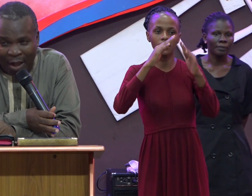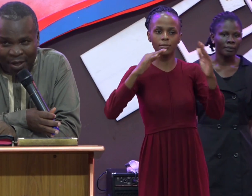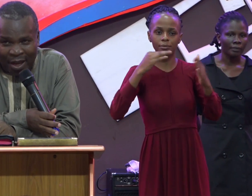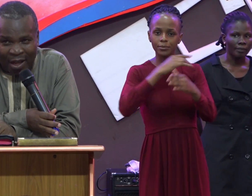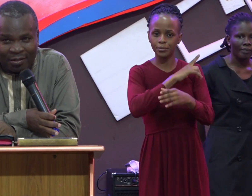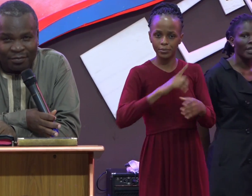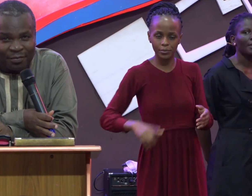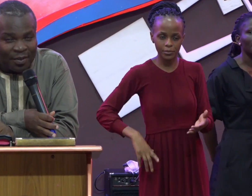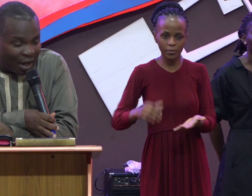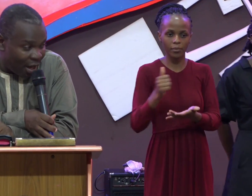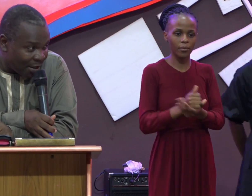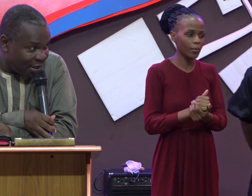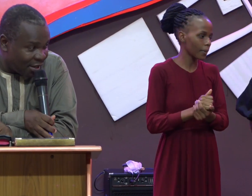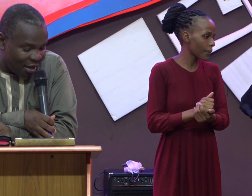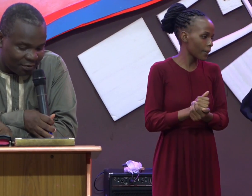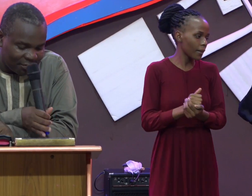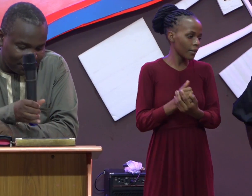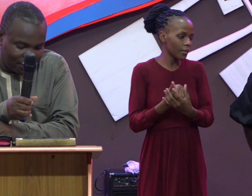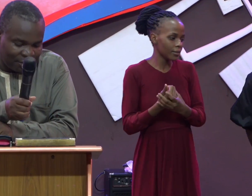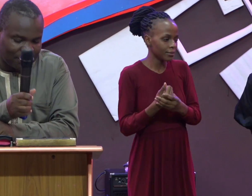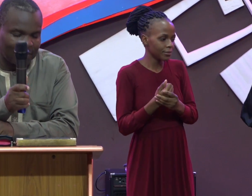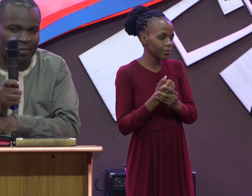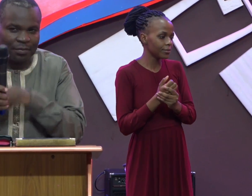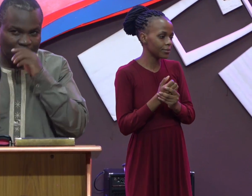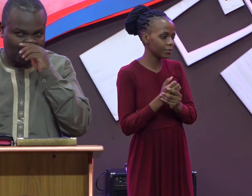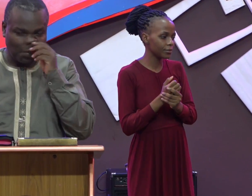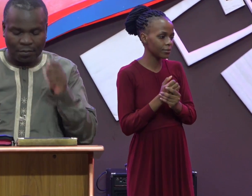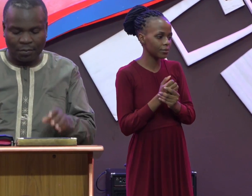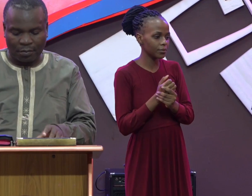Lord. Amina. Amen. Kala abasinza.